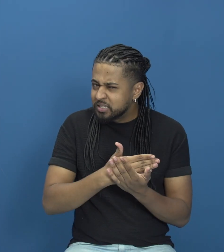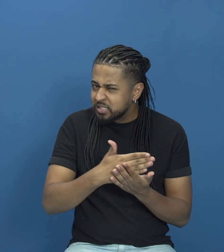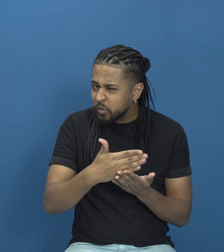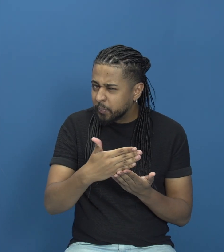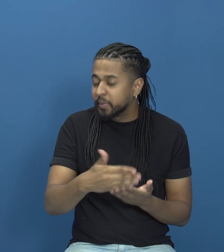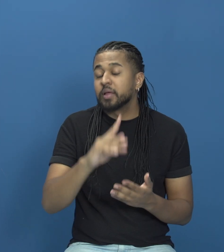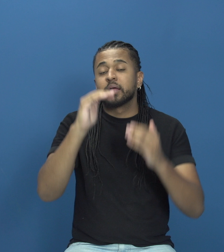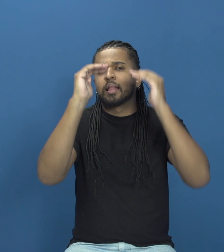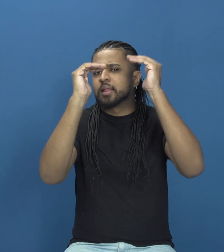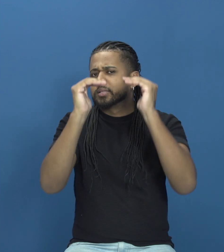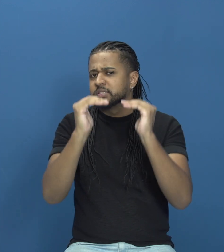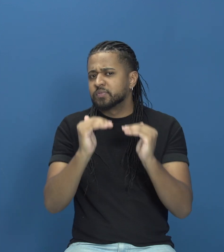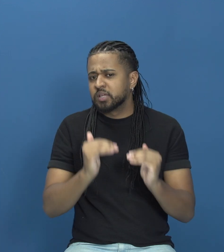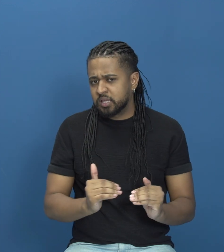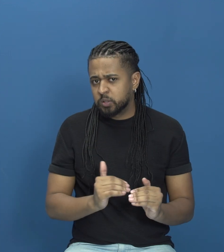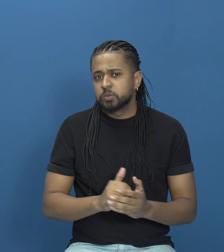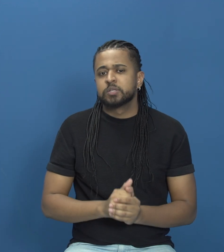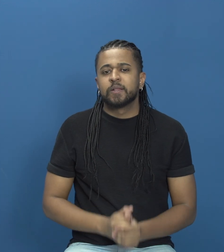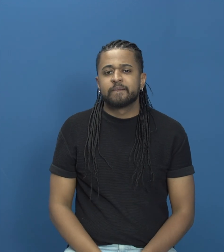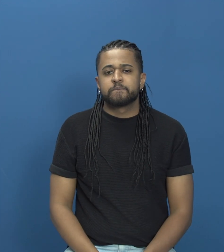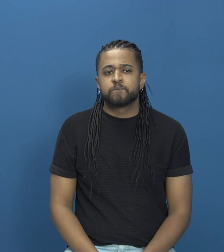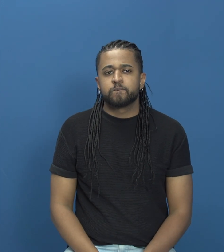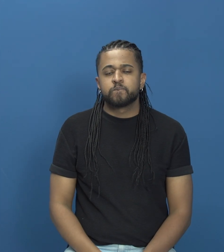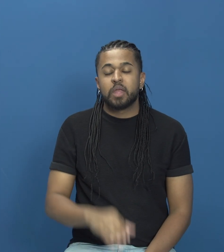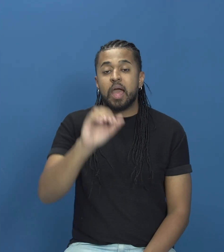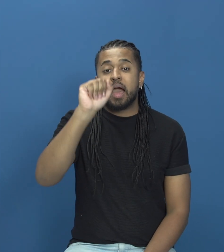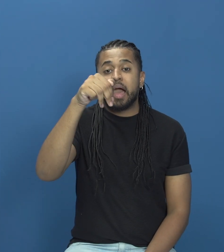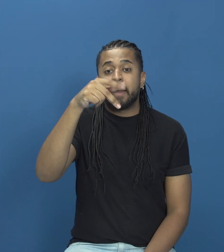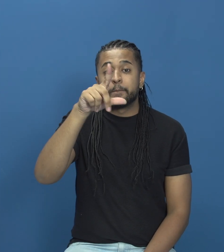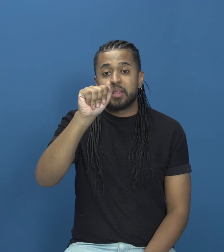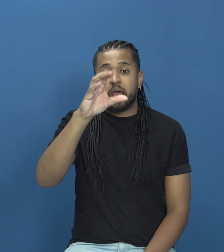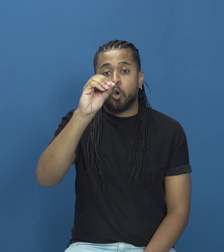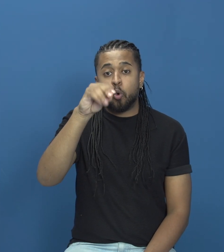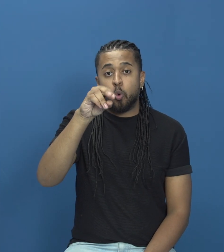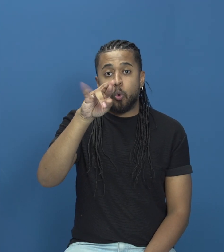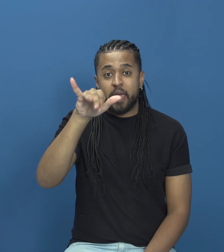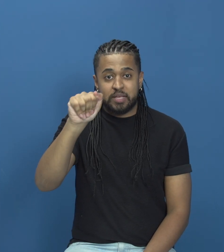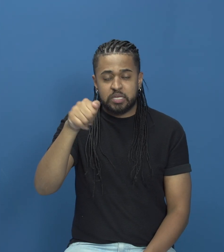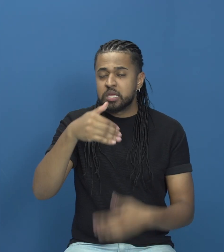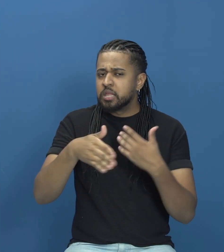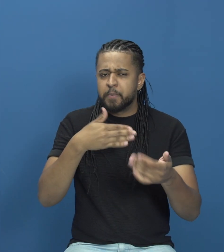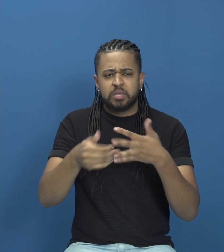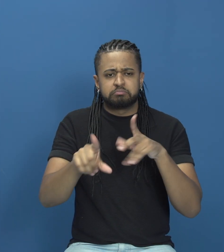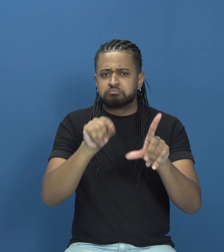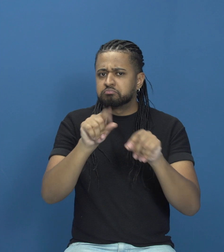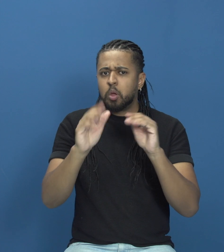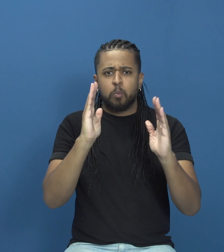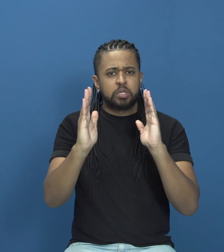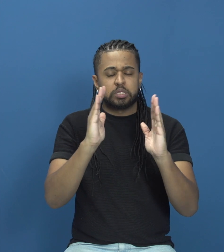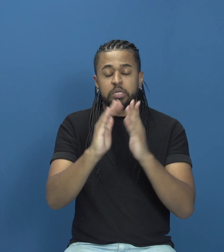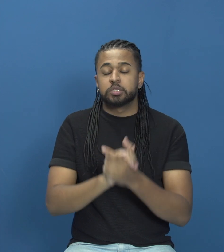Inicialmente serão classificadas na ampla concorrência, independente da opção de